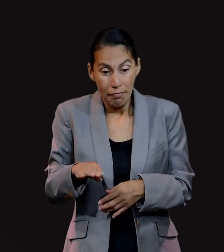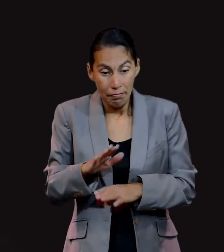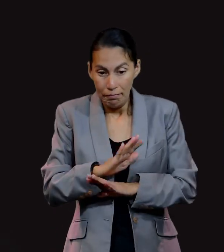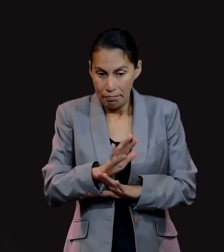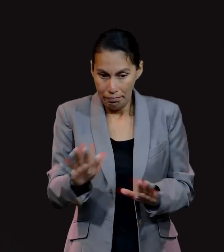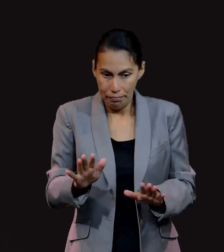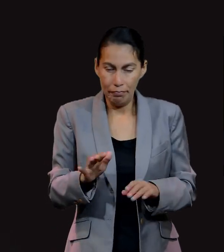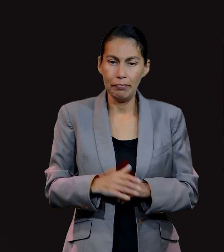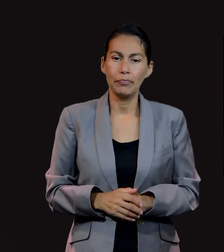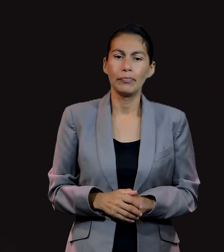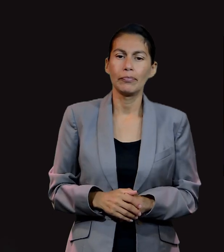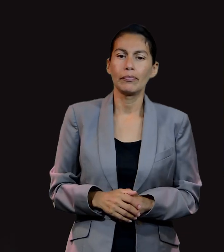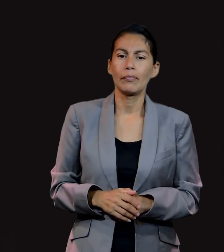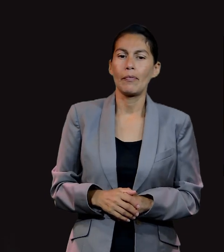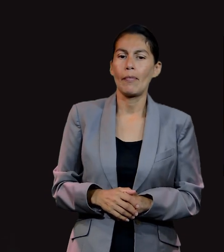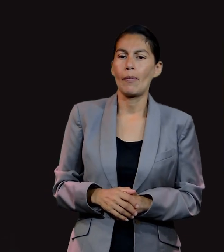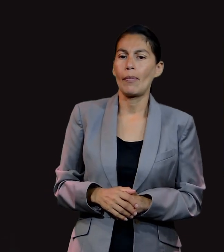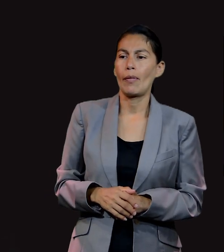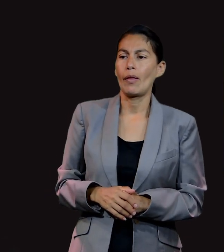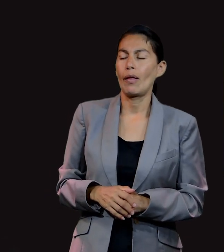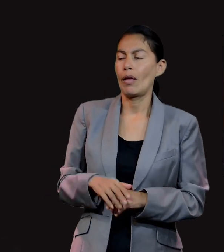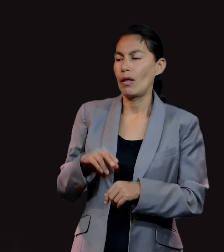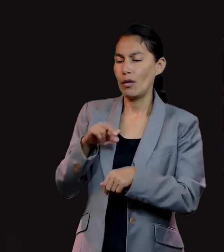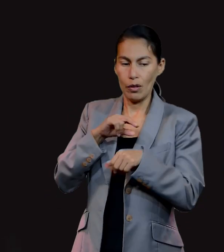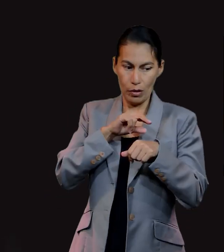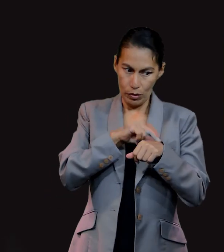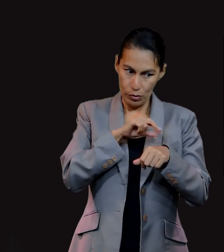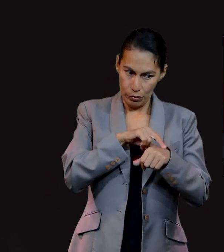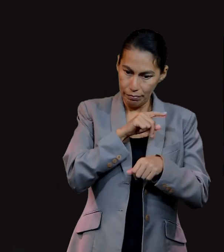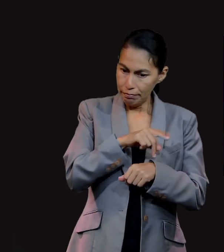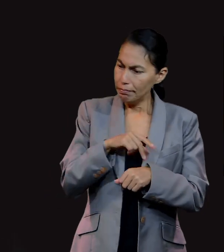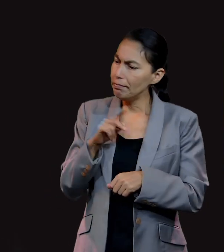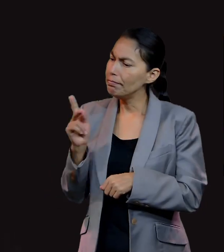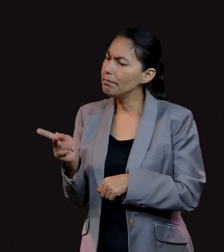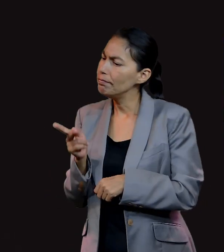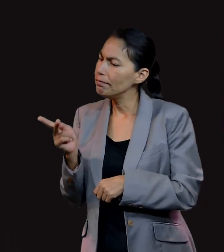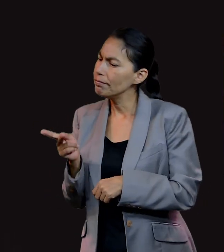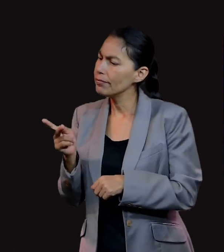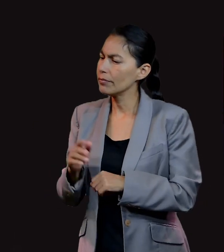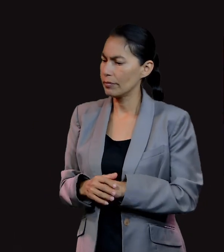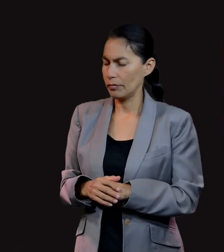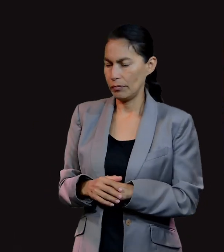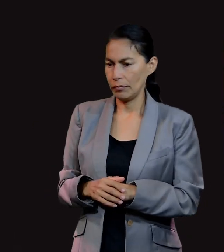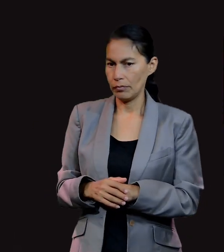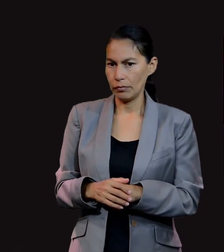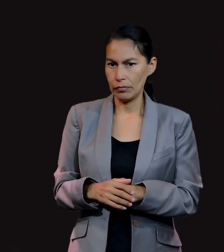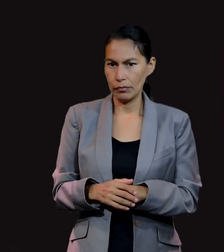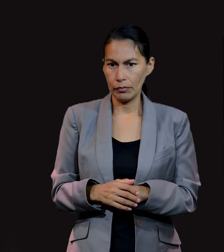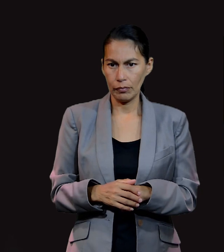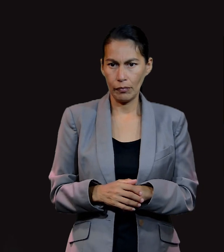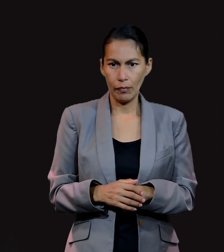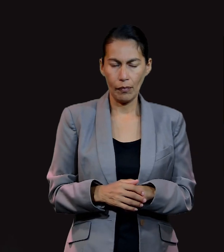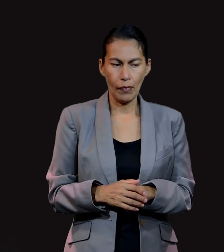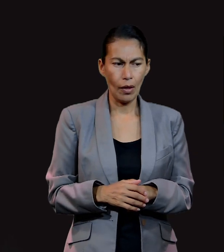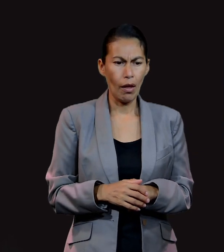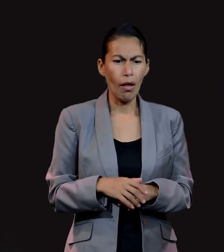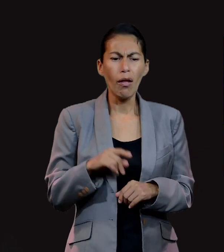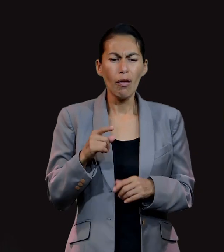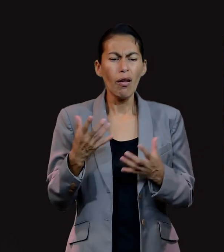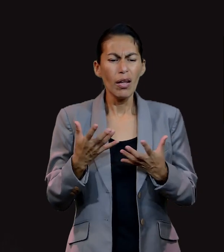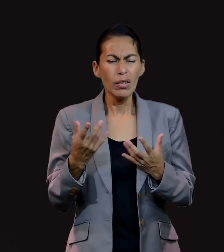no había así que no había oportunidad y me dijo él y a qué te dedicas yo soy pastor de la iglesia ah dice